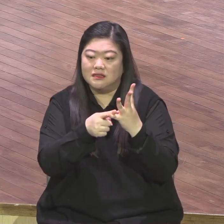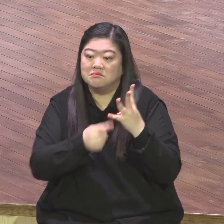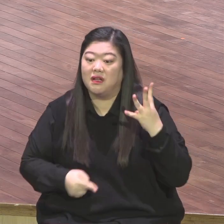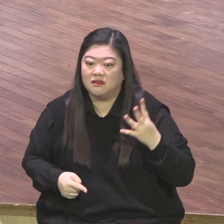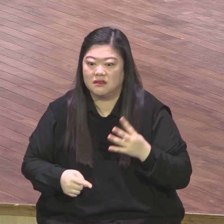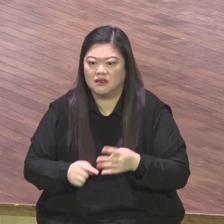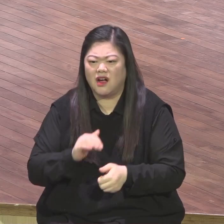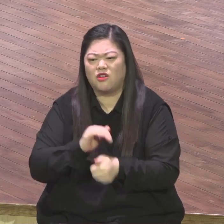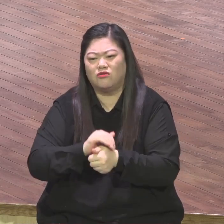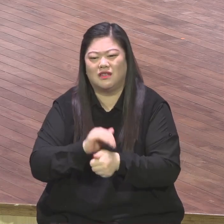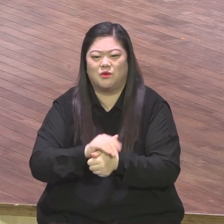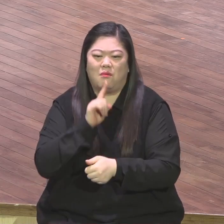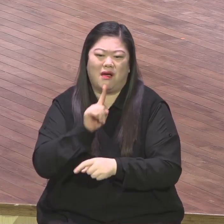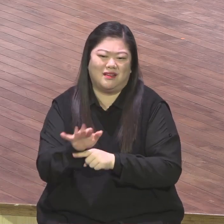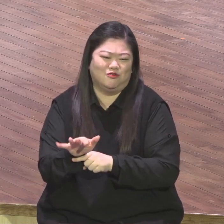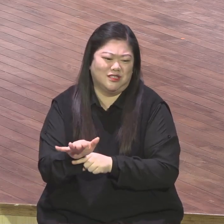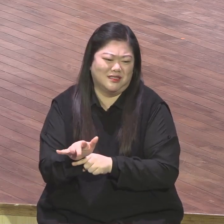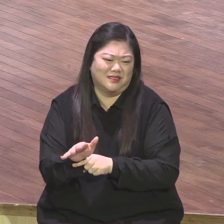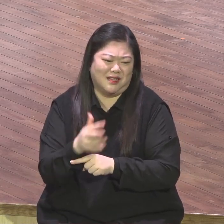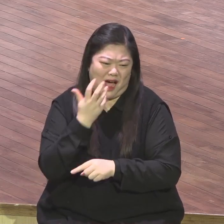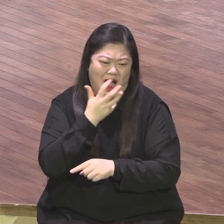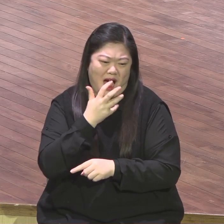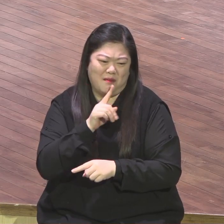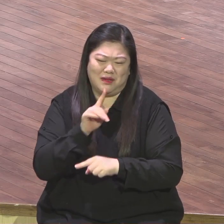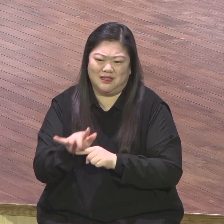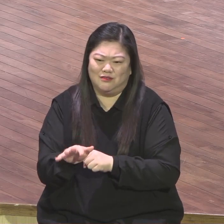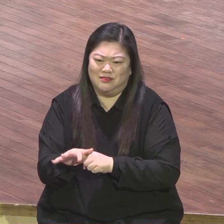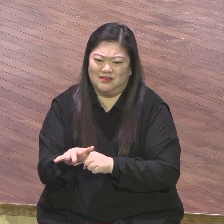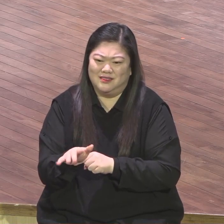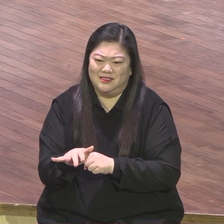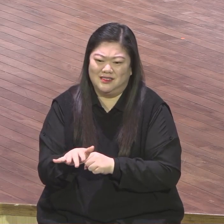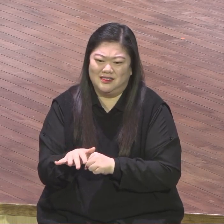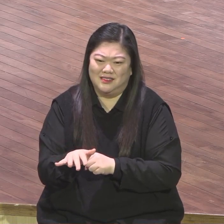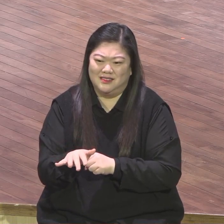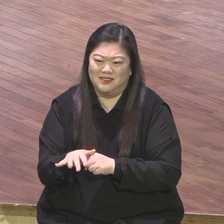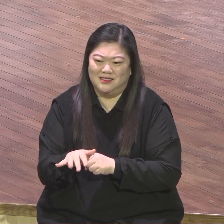쪽에 방언이지요. 두근반, 세근반.